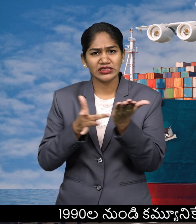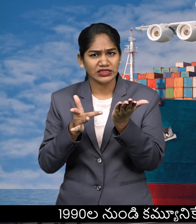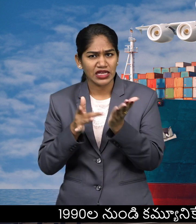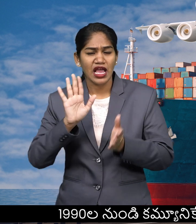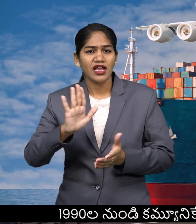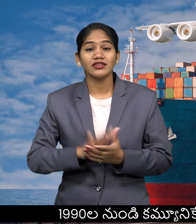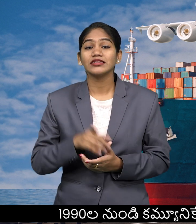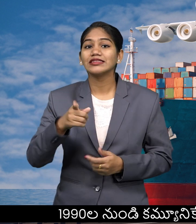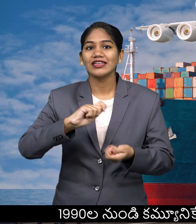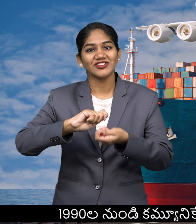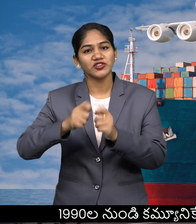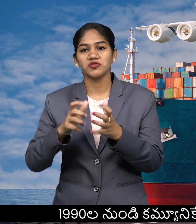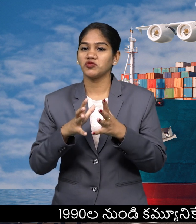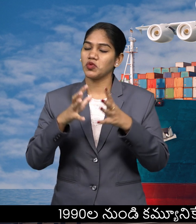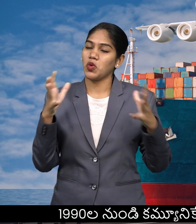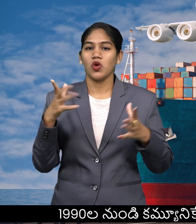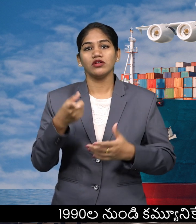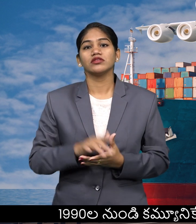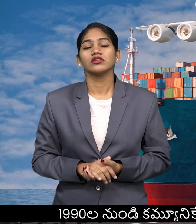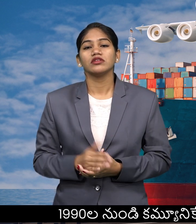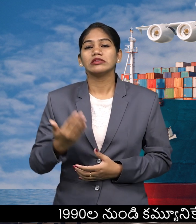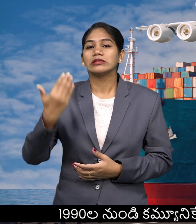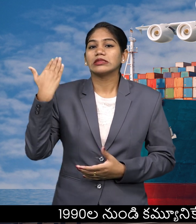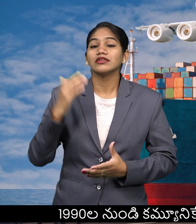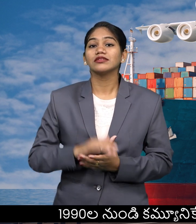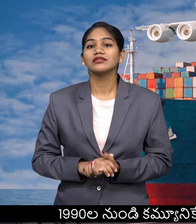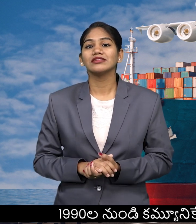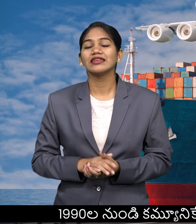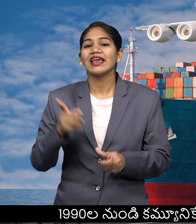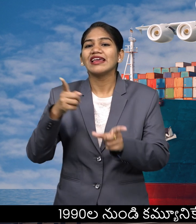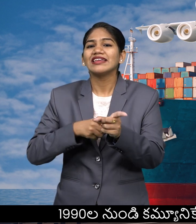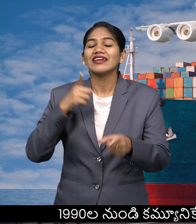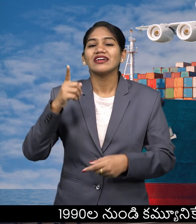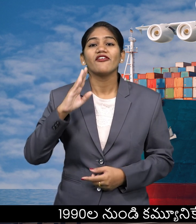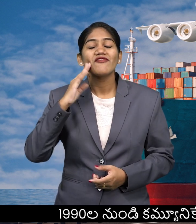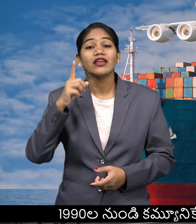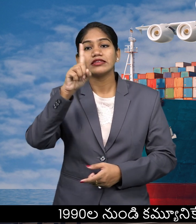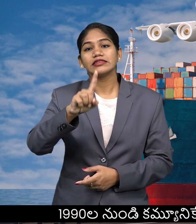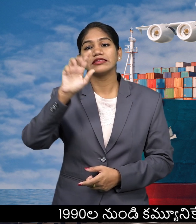1990ల నుండి కమ్యూనికేషన్ టెక్నాలజీ చాలా మారిపోయింది.